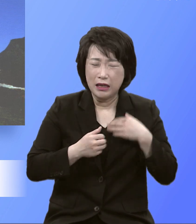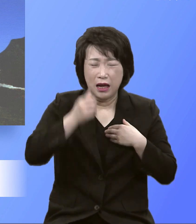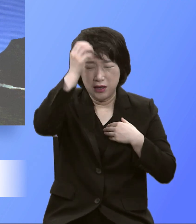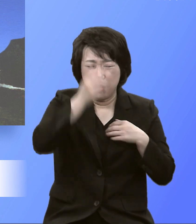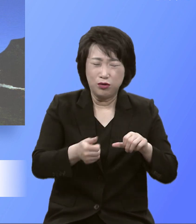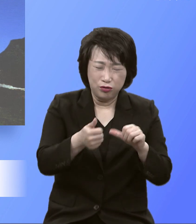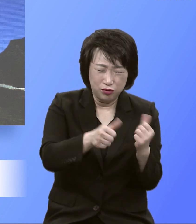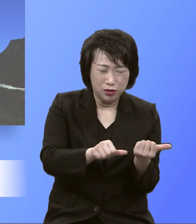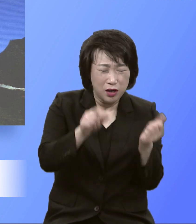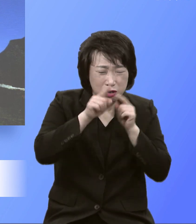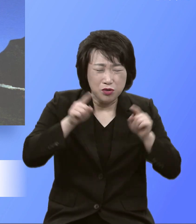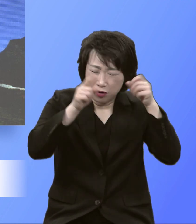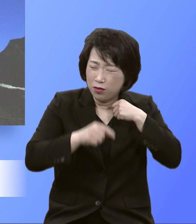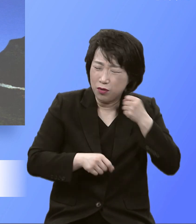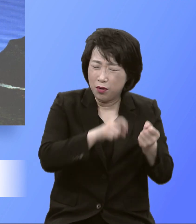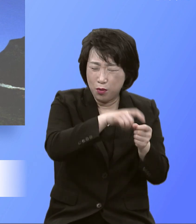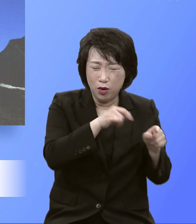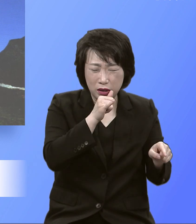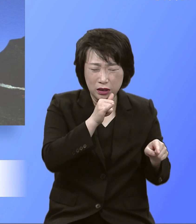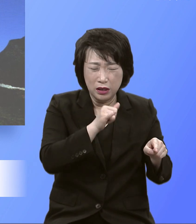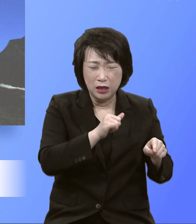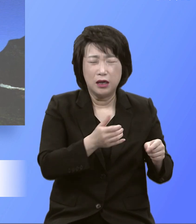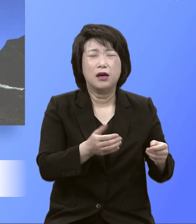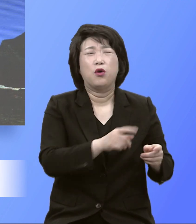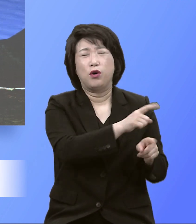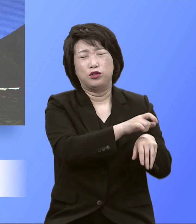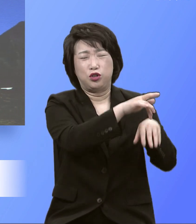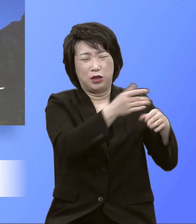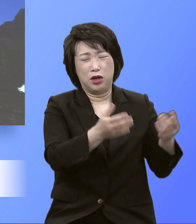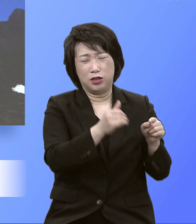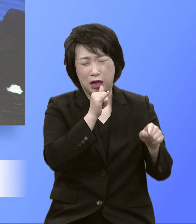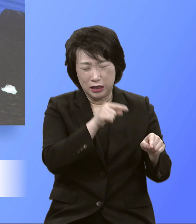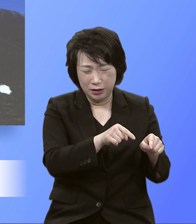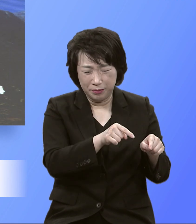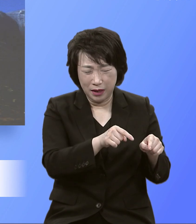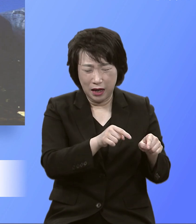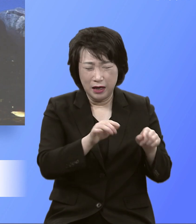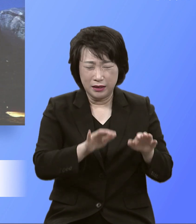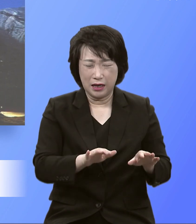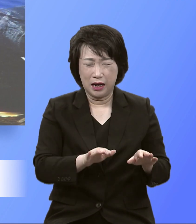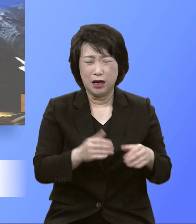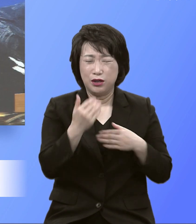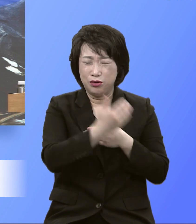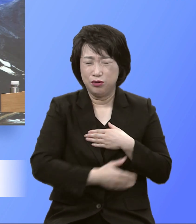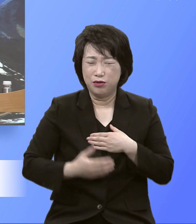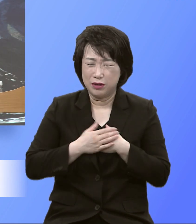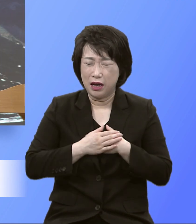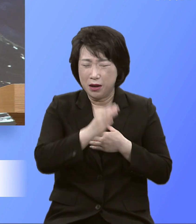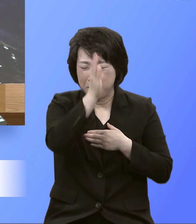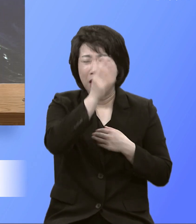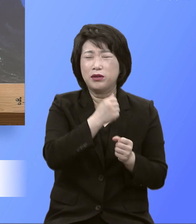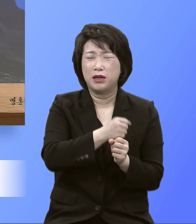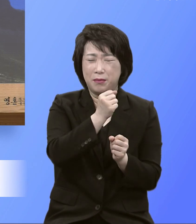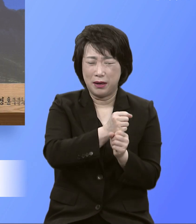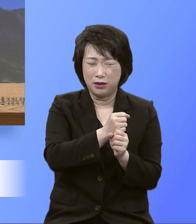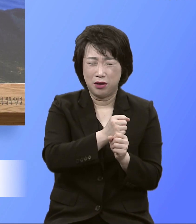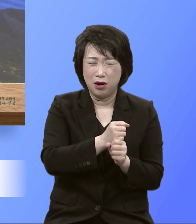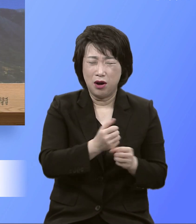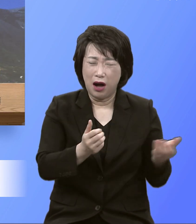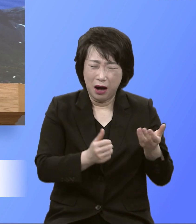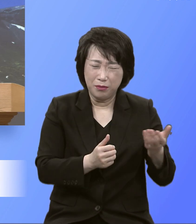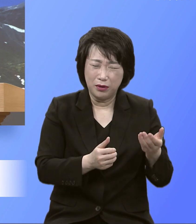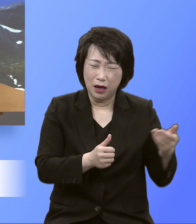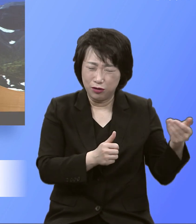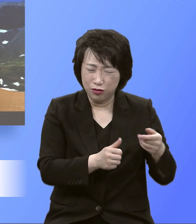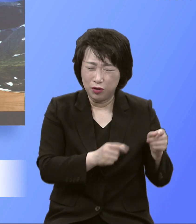영혼을 죽여 지옥 보내려고 역사하는 마귀사단 귀신아, 육체를 병들게 만들어